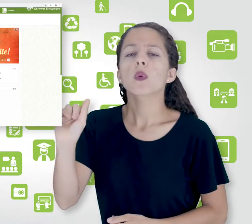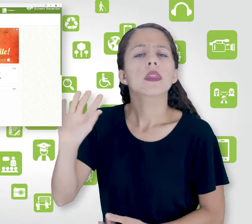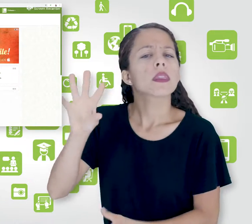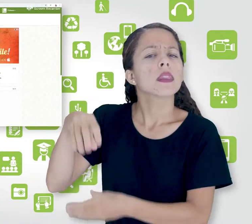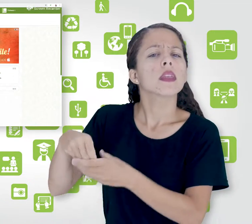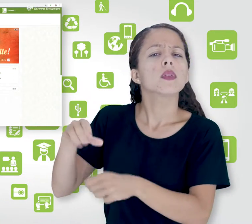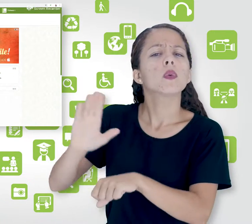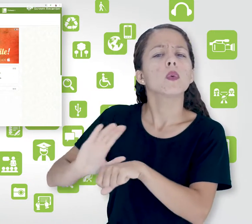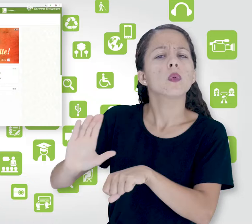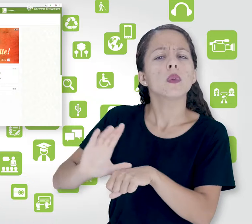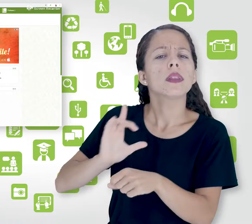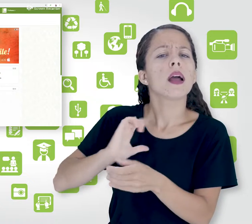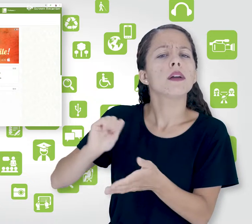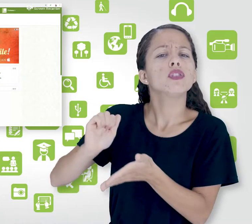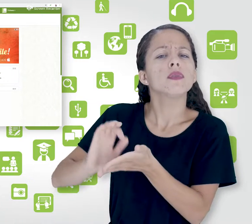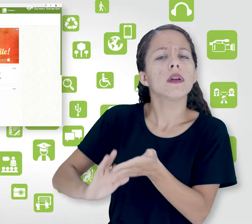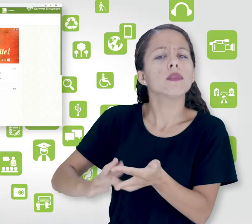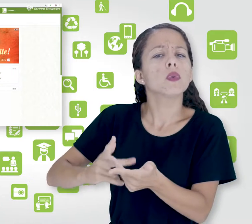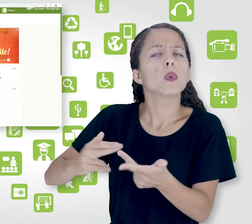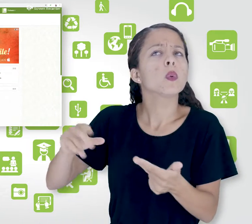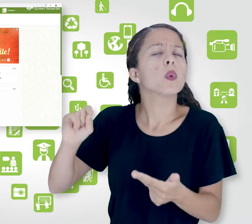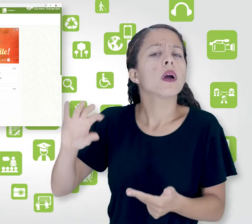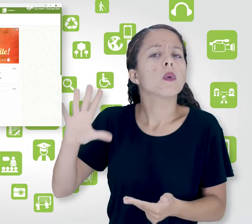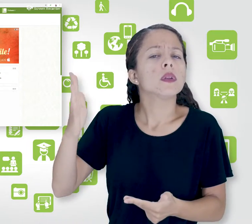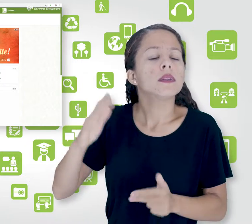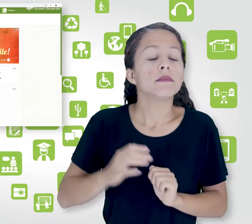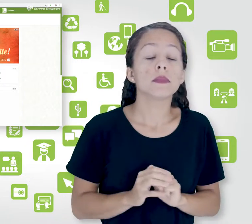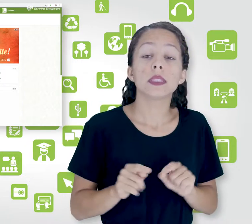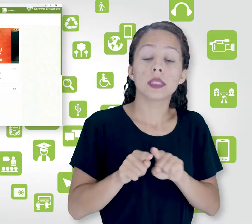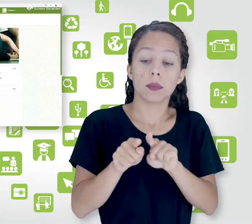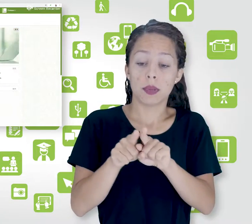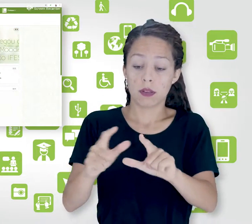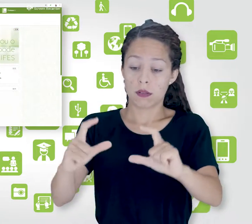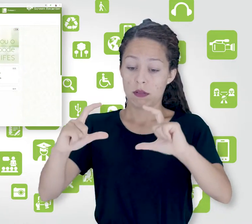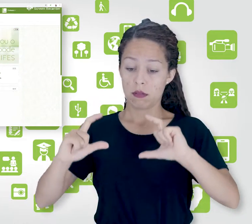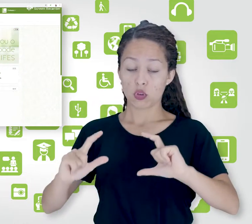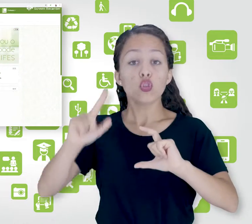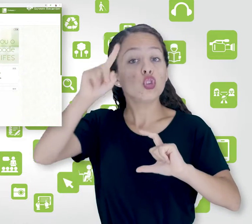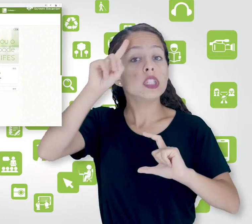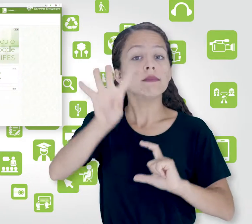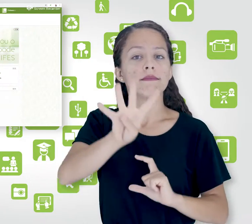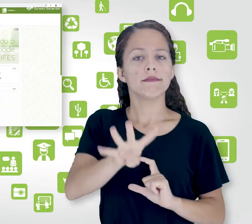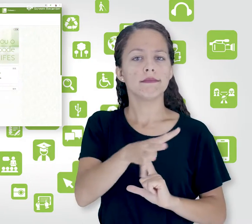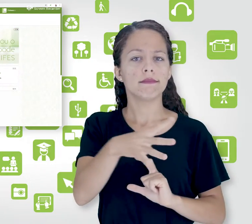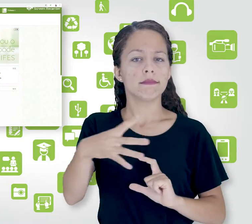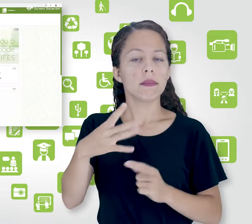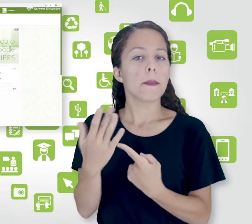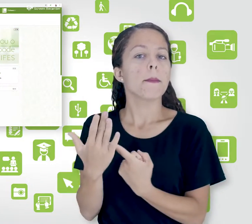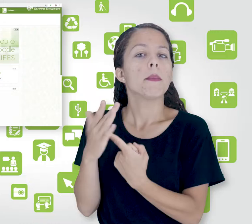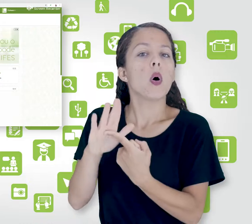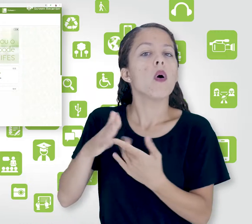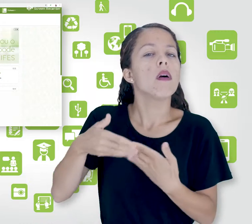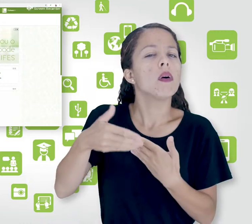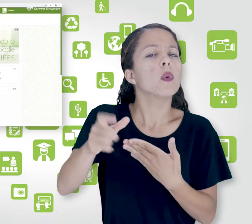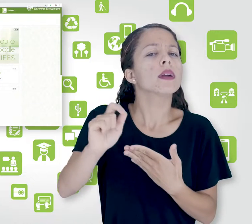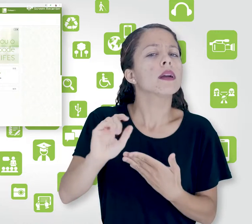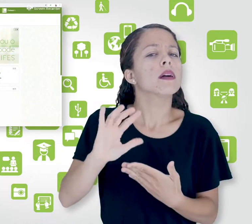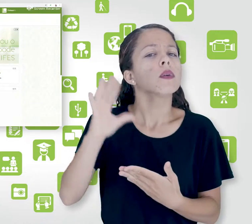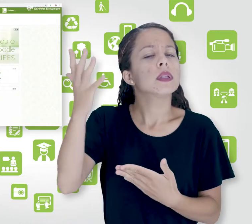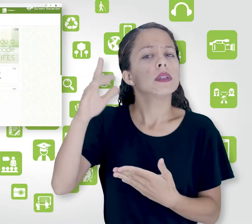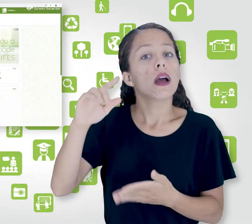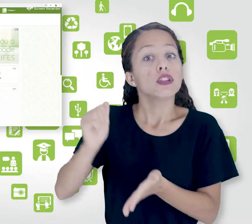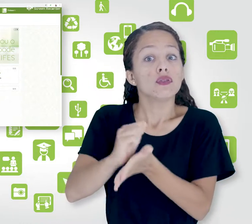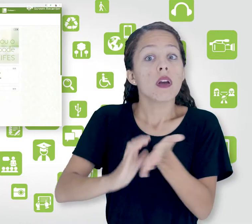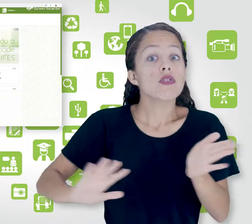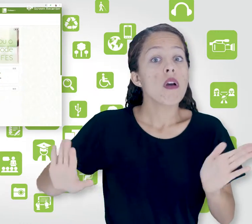atividade recente o que está acontecendo nos cursos de que você participa o calendário Tá certo então no calendário vai aparecer